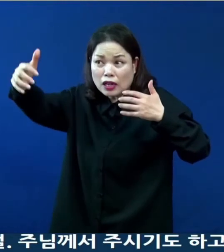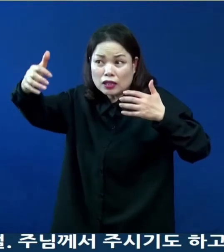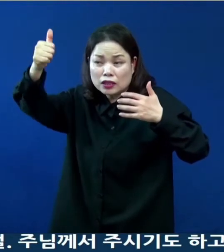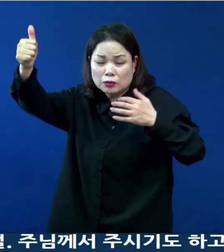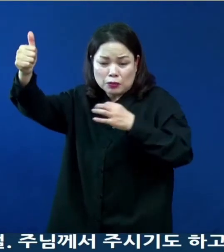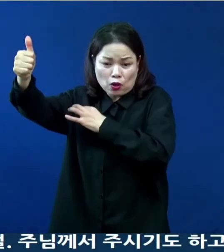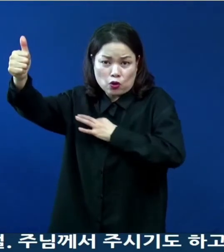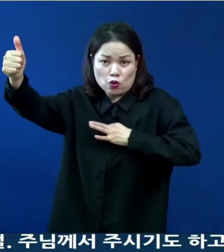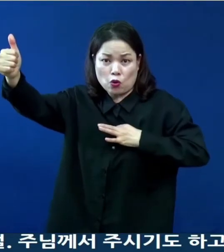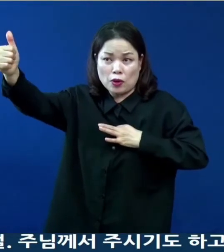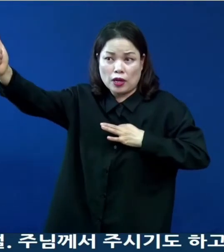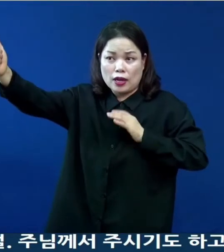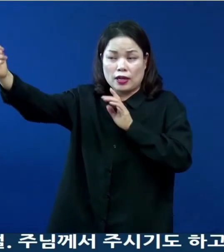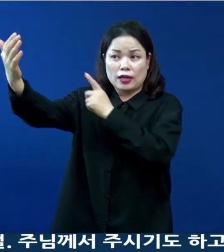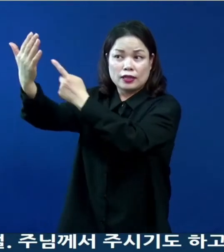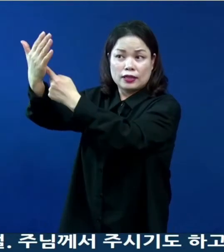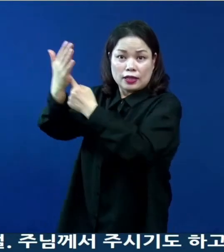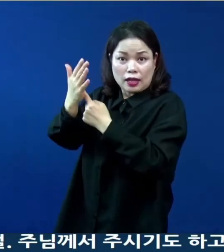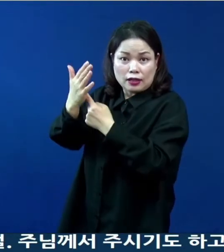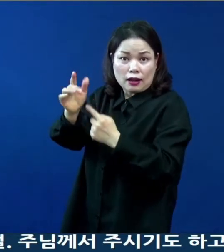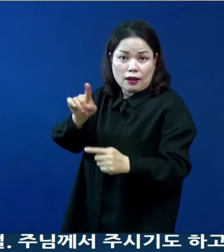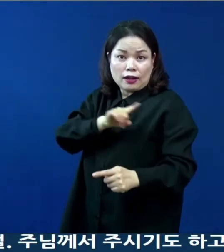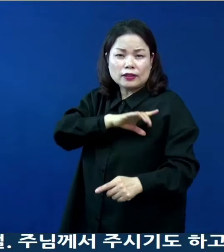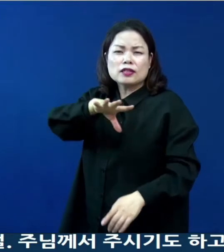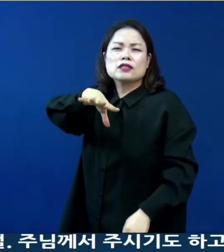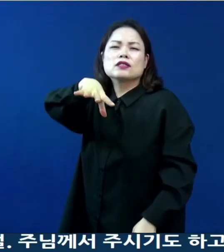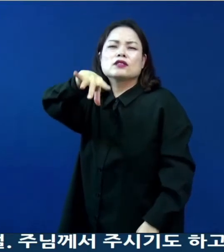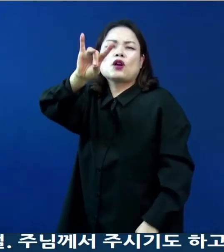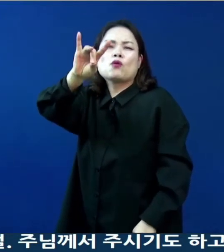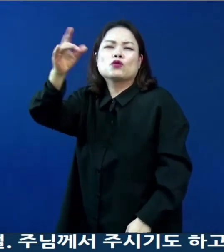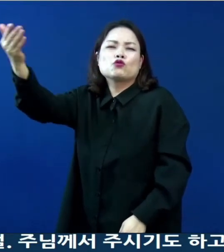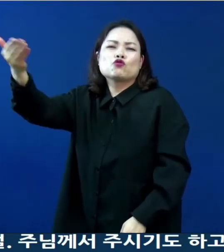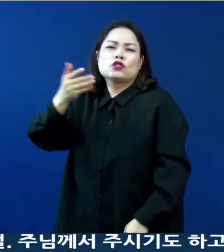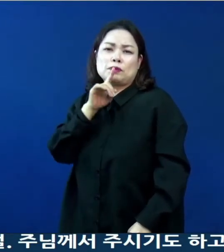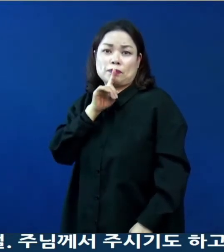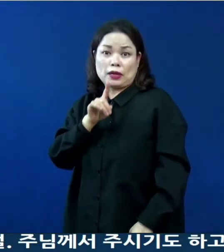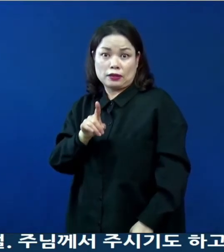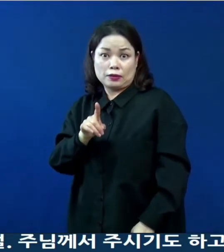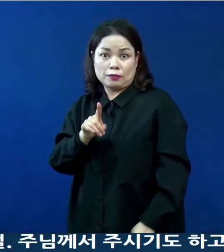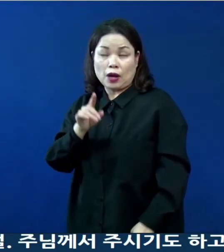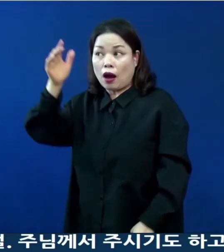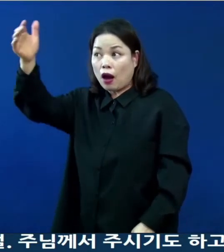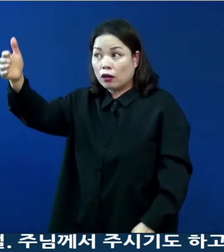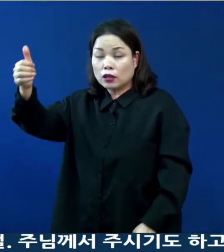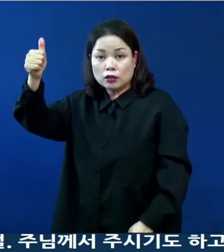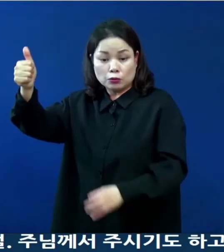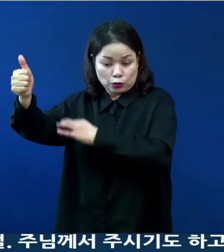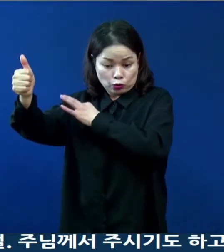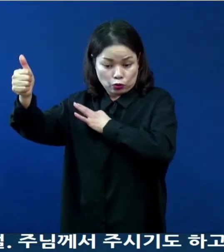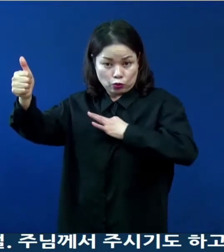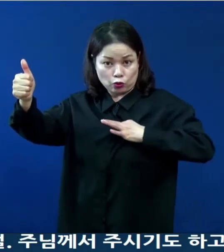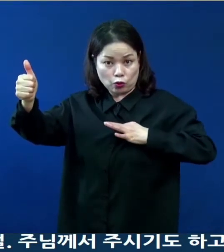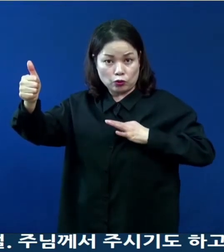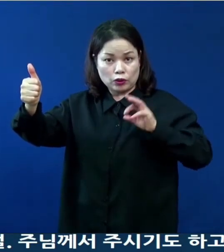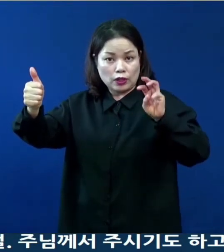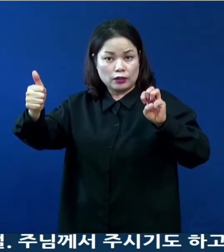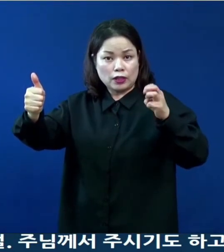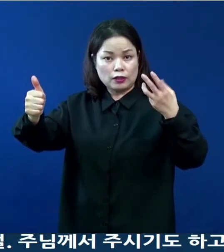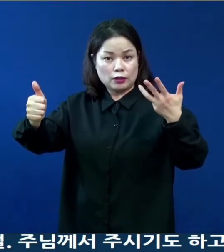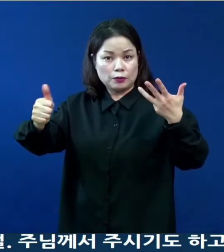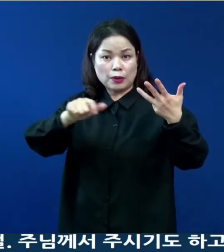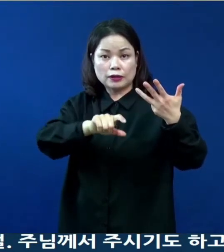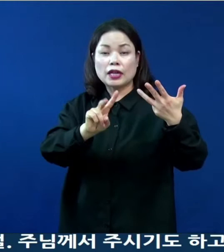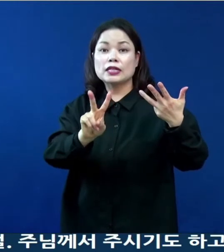욥에게 나타나셔서 욥에게 가장 처음으로 주신 말씀이에요. 하나님께서 욥에게 38장 2절에서